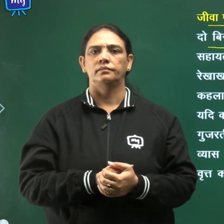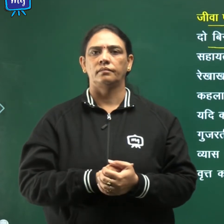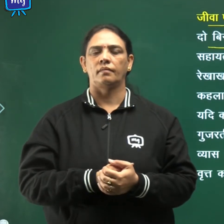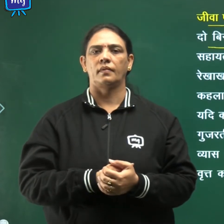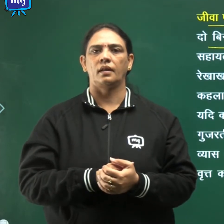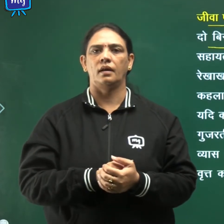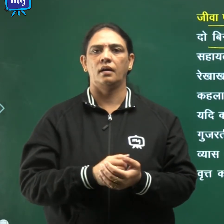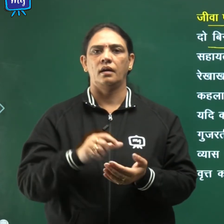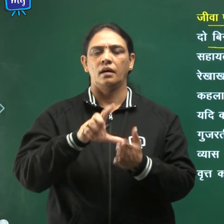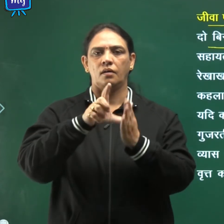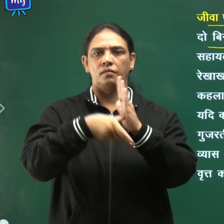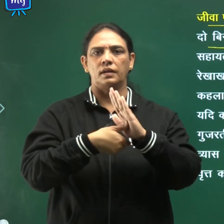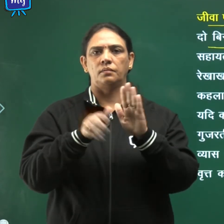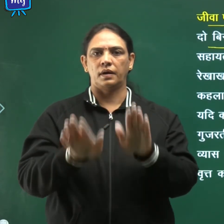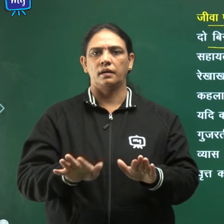व्रत पर